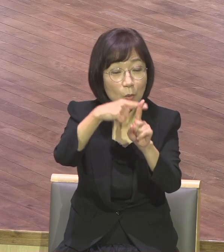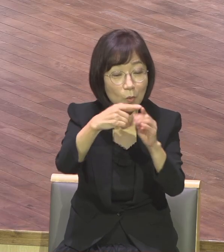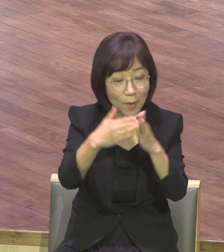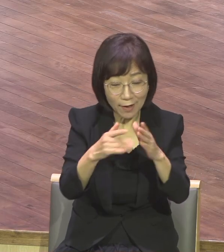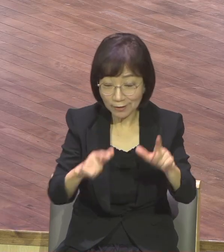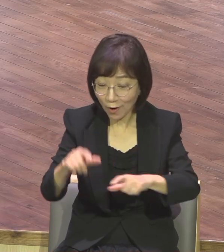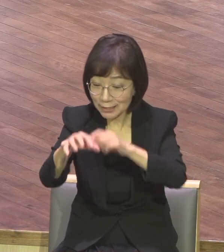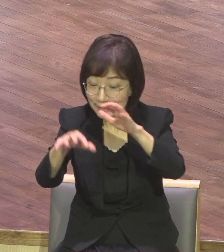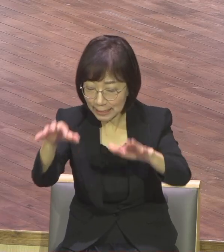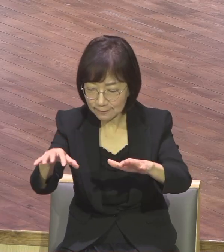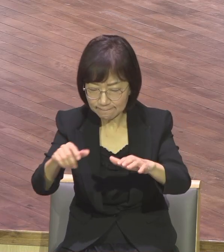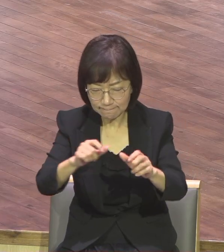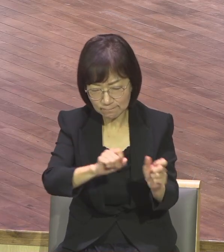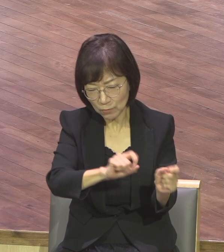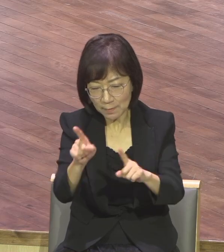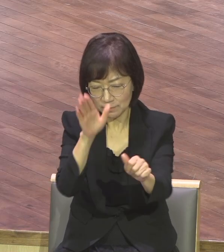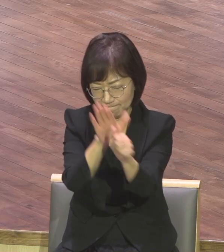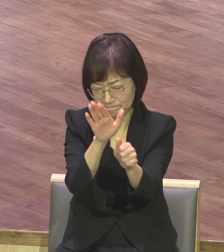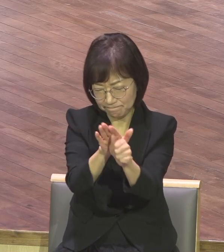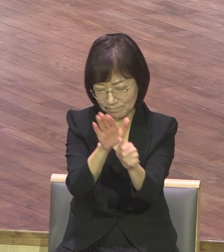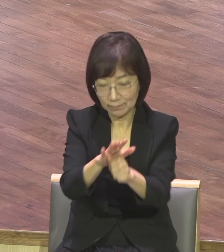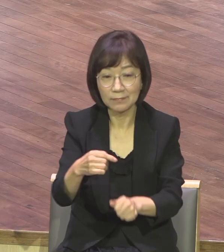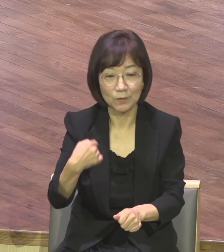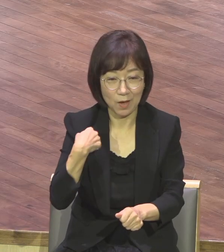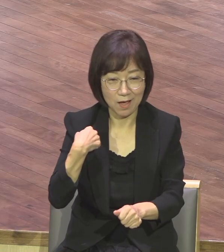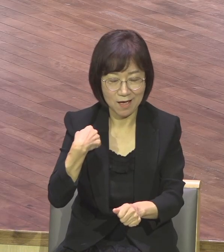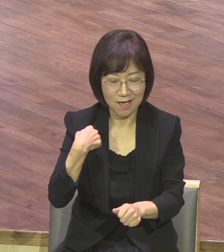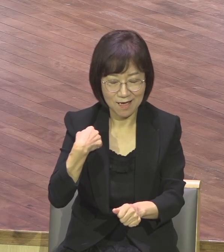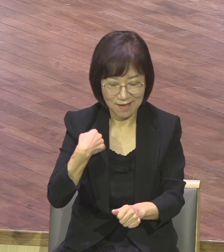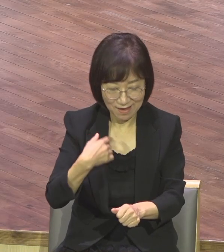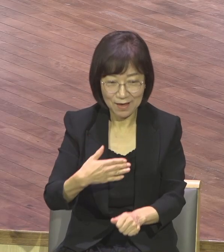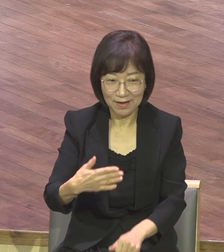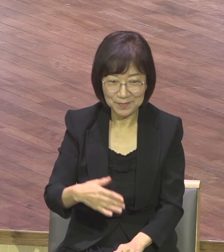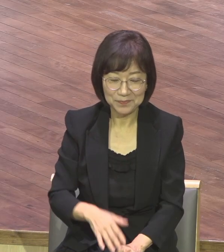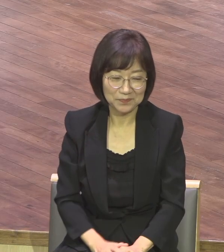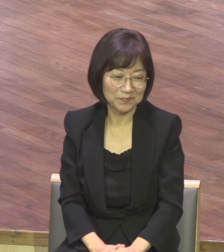현재 미래를 살리는 자리로 나가게 된다.